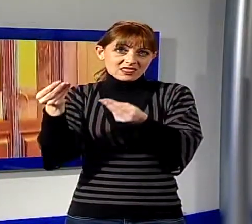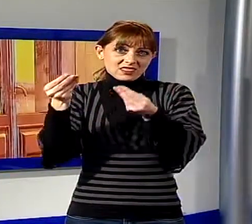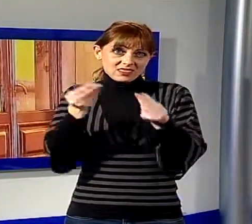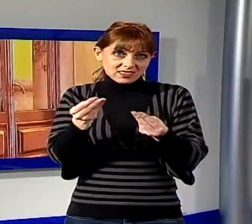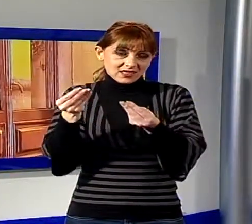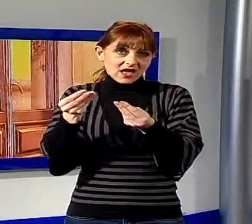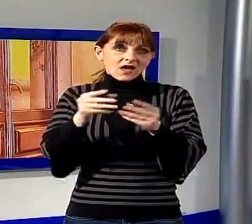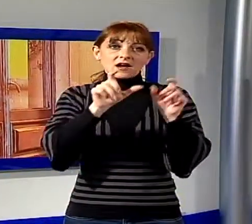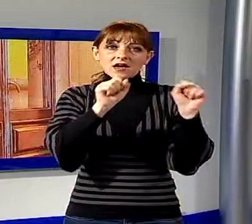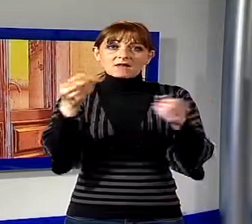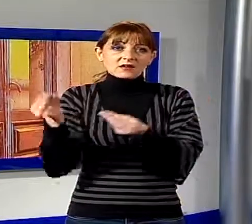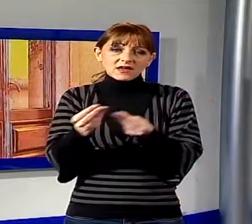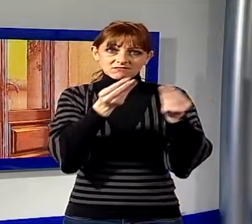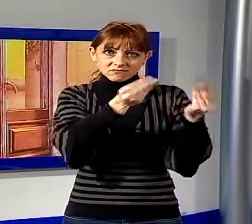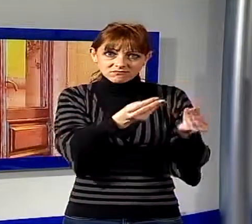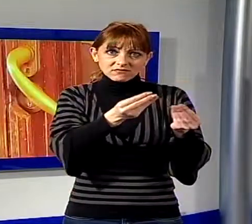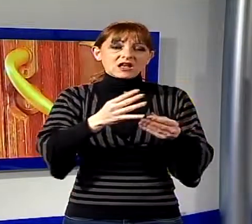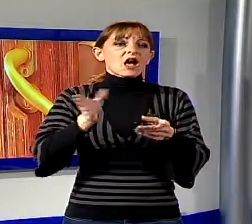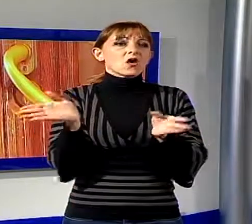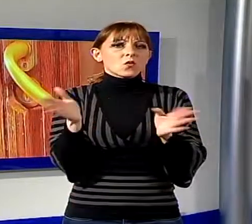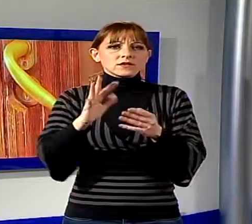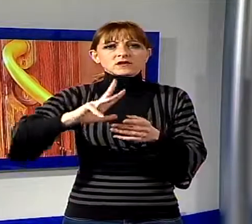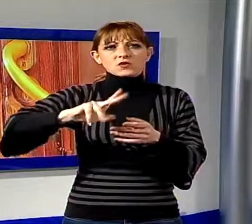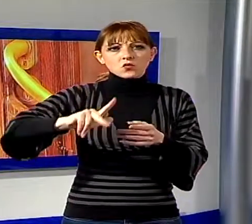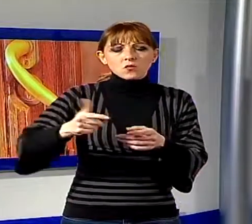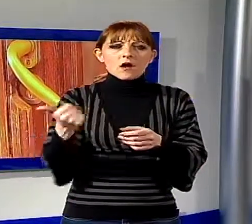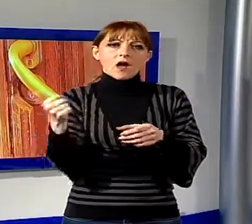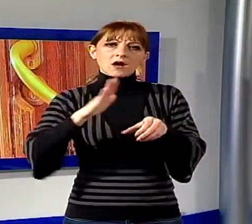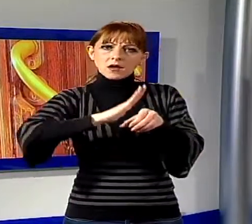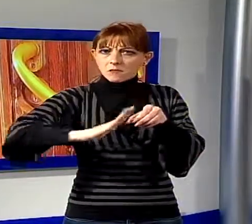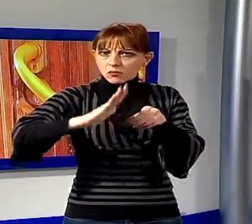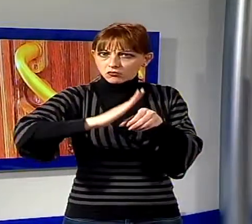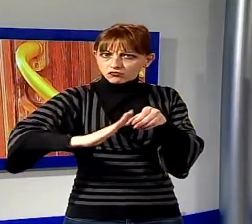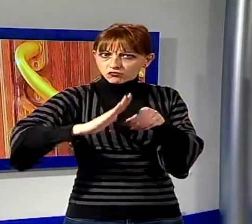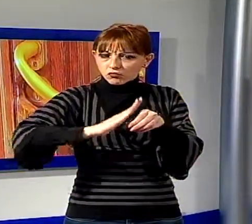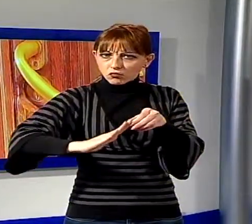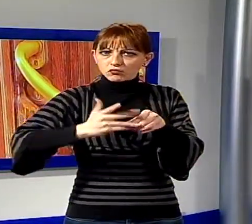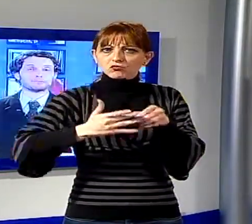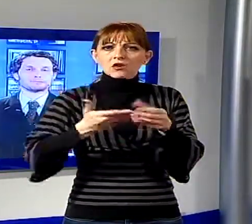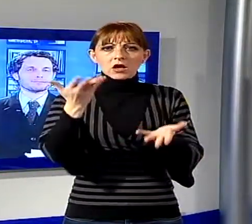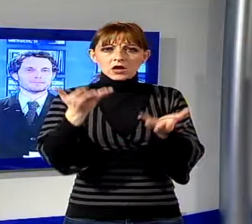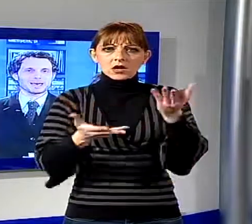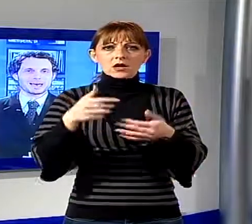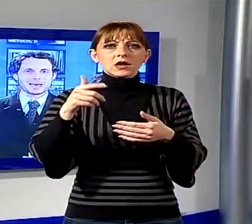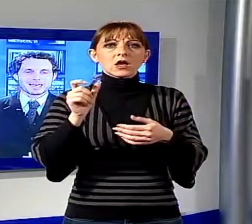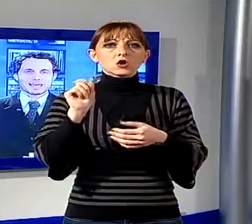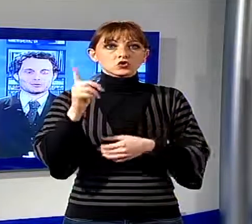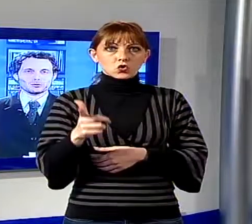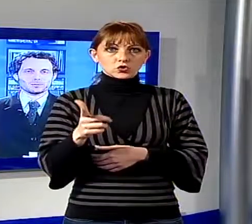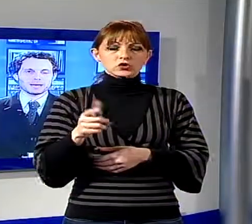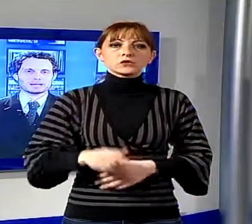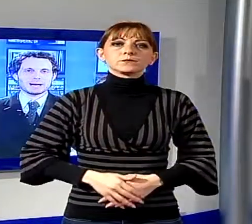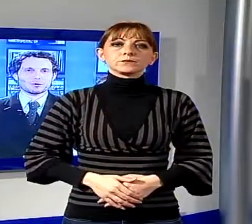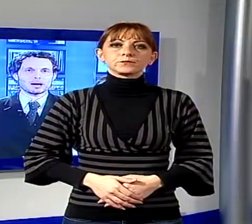contanti e l'intera refurtiva sottratta, tra cui un prosciutto bazzone da 12 chili. E